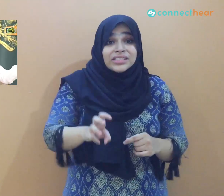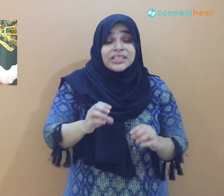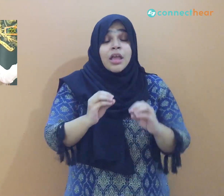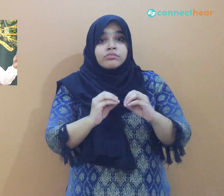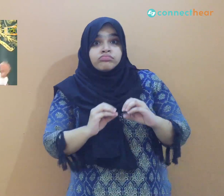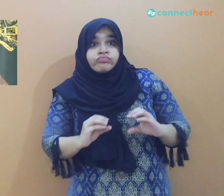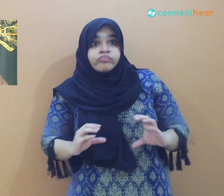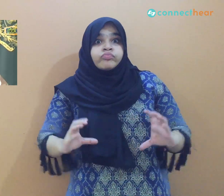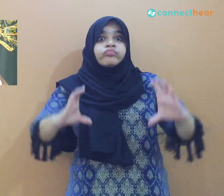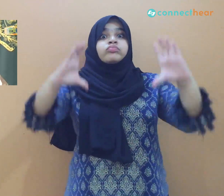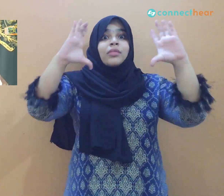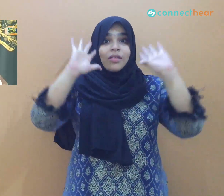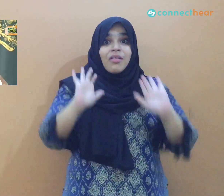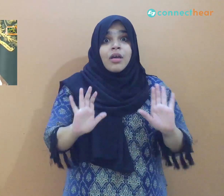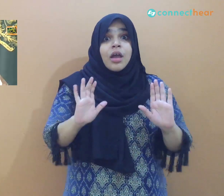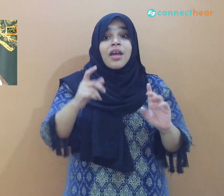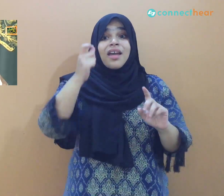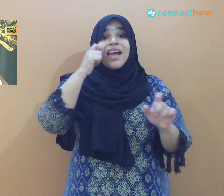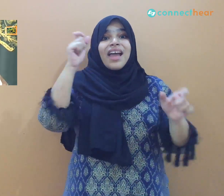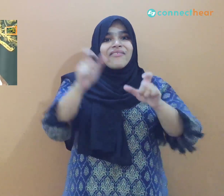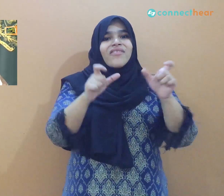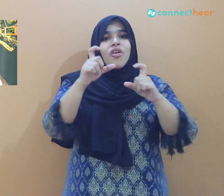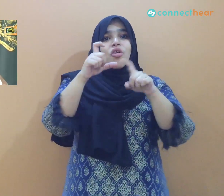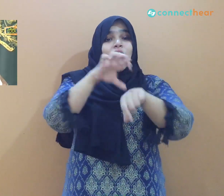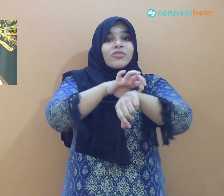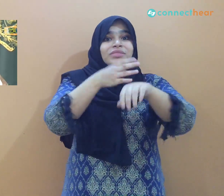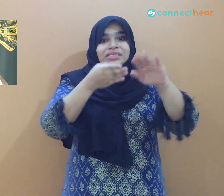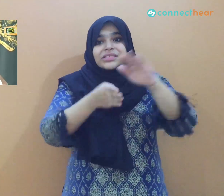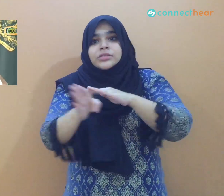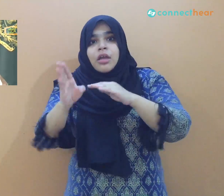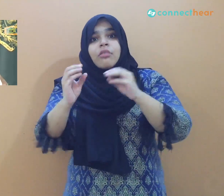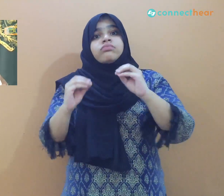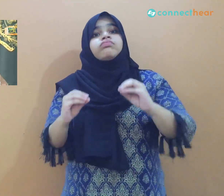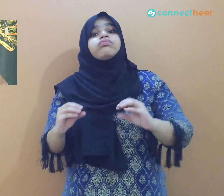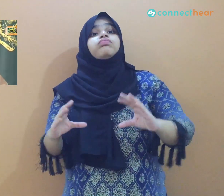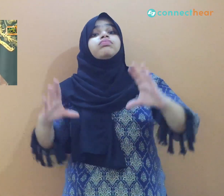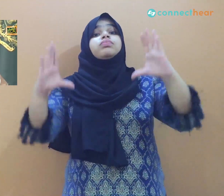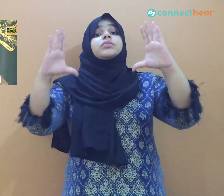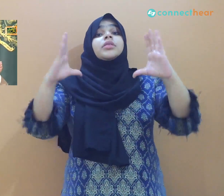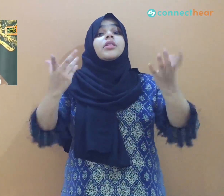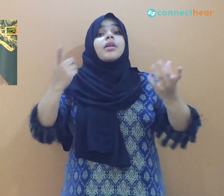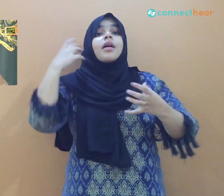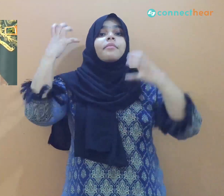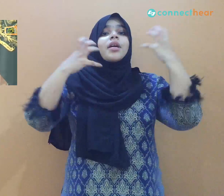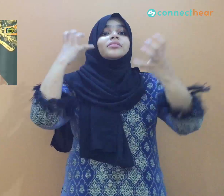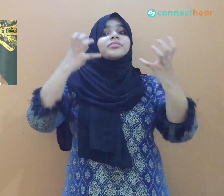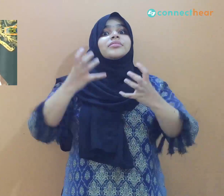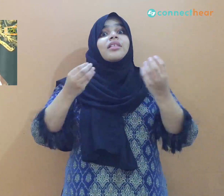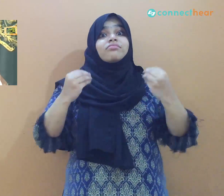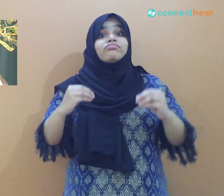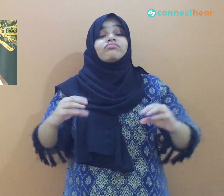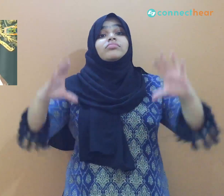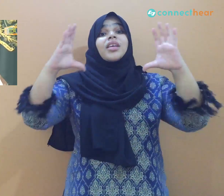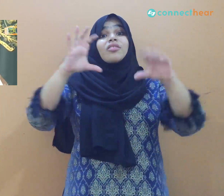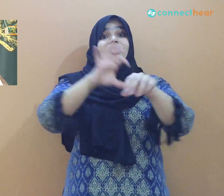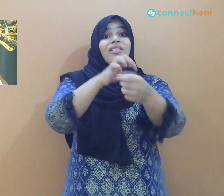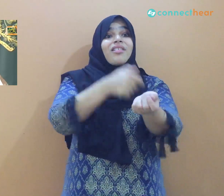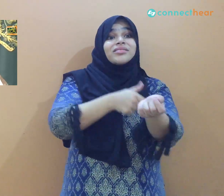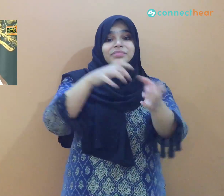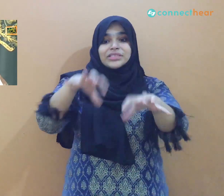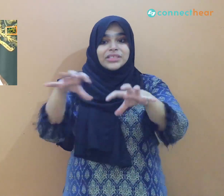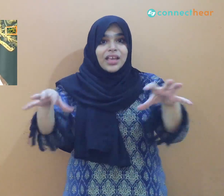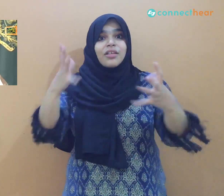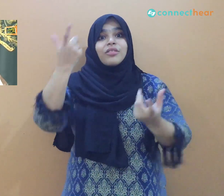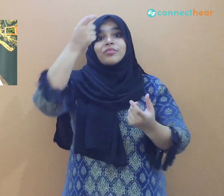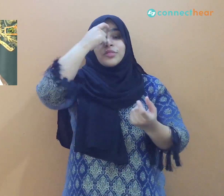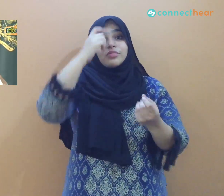کیس بڑھتے جائیں گے, تو وہ لوگ جنہوں نے ہاسپٹل جانا ان کی بھی تعداد بڑھتی جائے گی, اور وہ پریشر پڑ جائے گا ہمارے ہاسپٹل کے انٹینسو کیئر